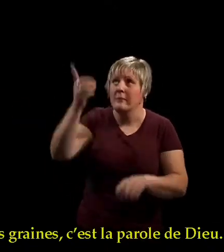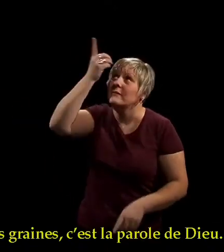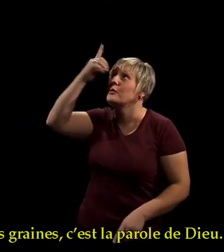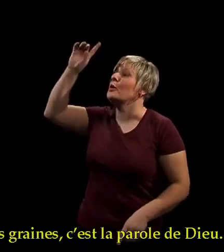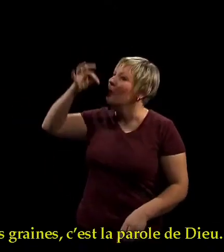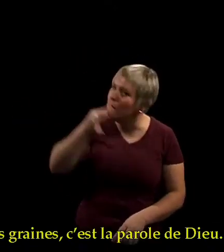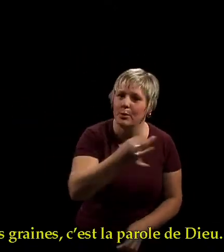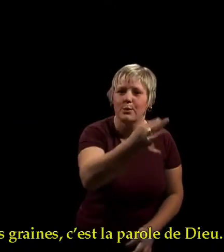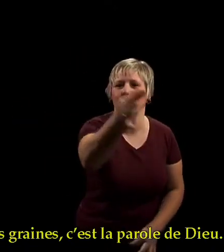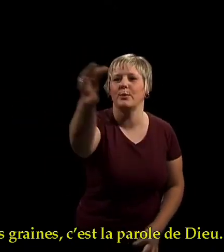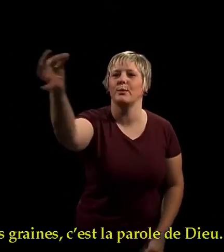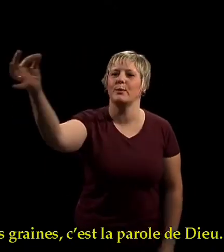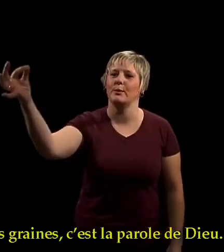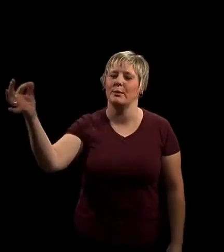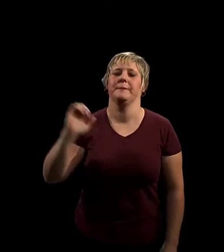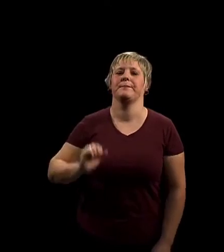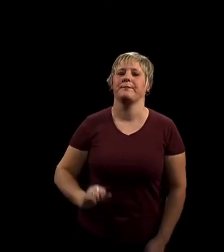Les graines, c'est la parole de Dieu.